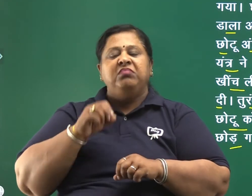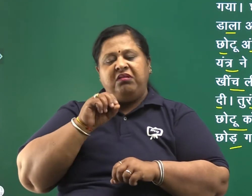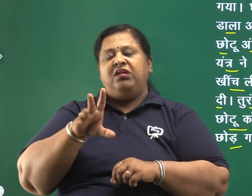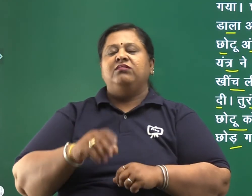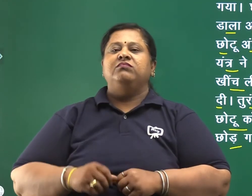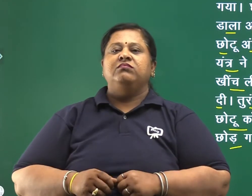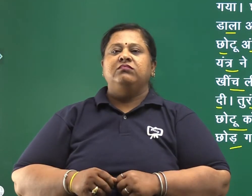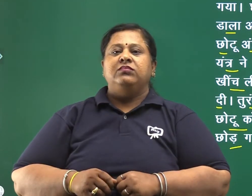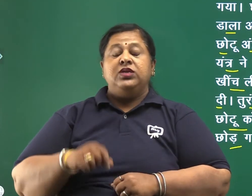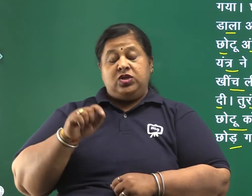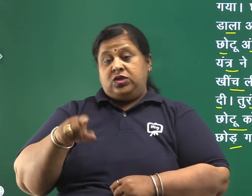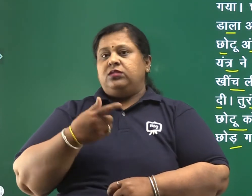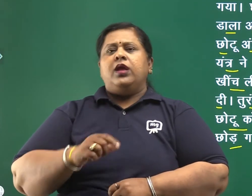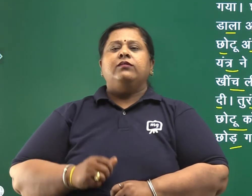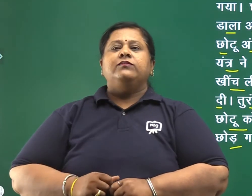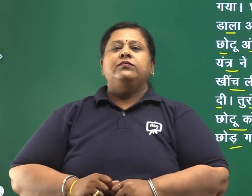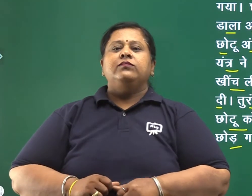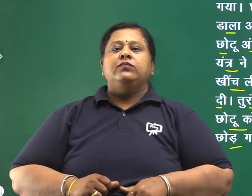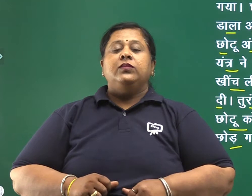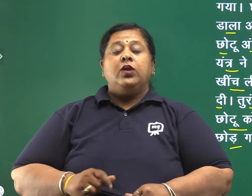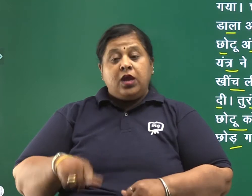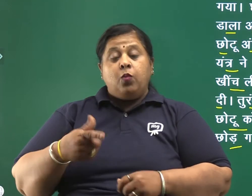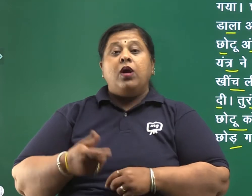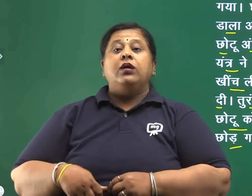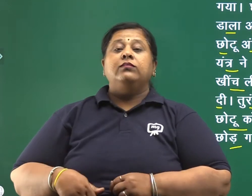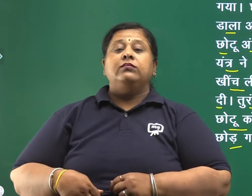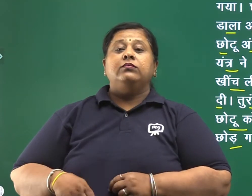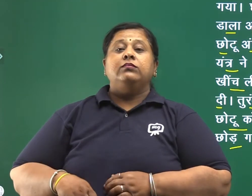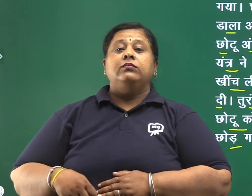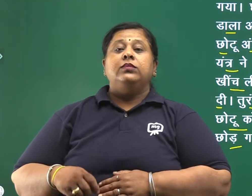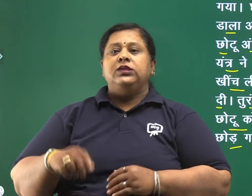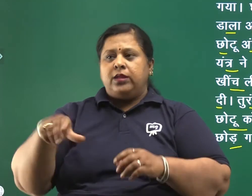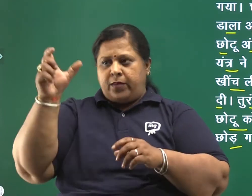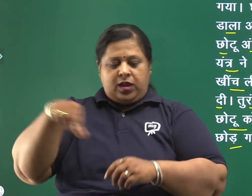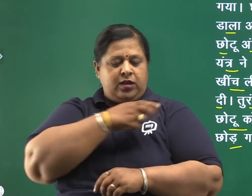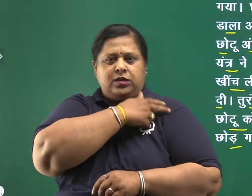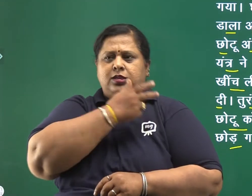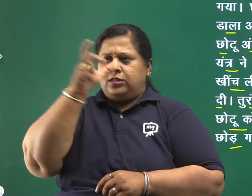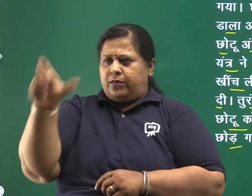दी। जिससे क्या हुआ? जिससे यह हुआ कि सिपाही